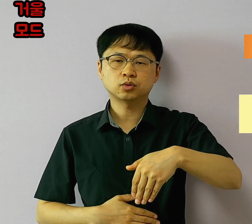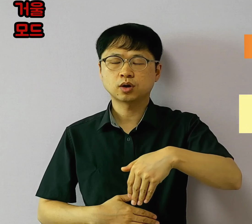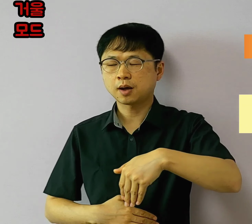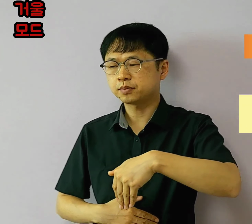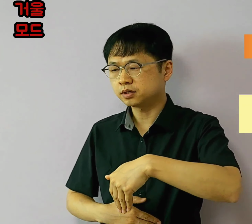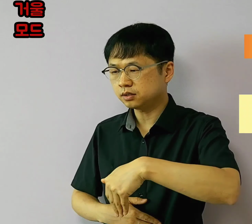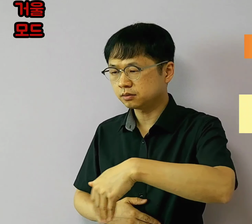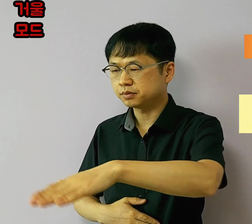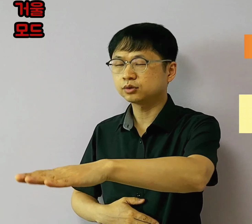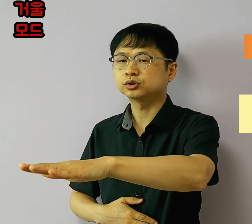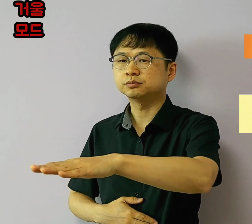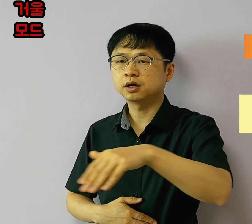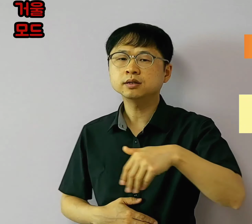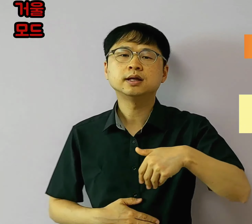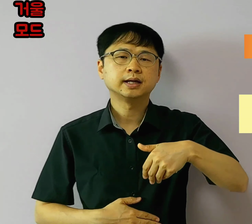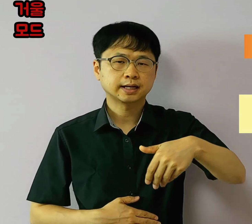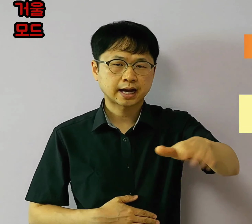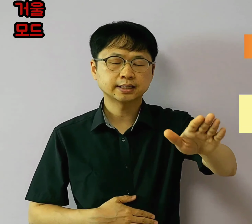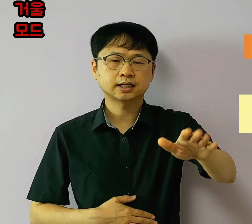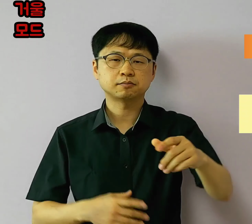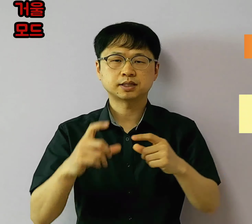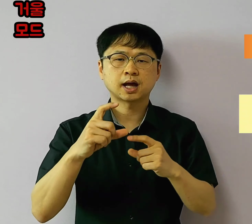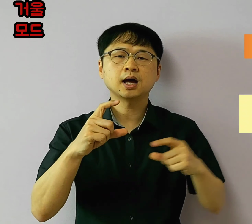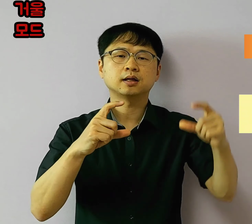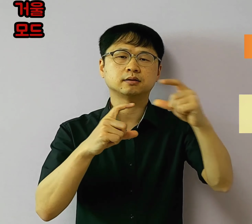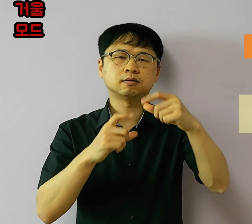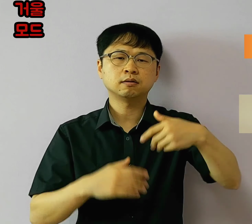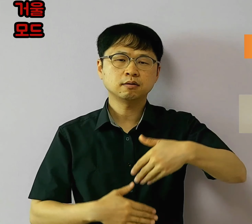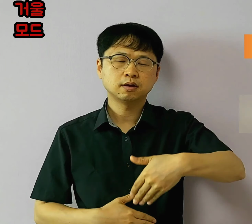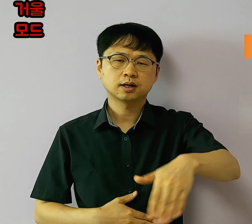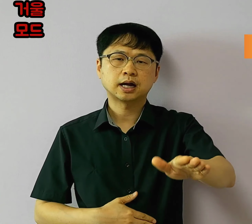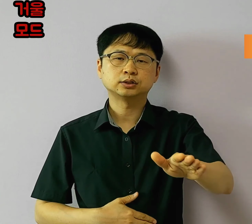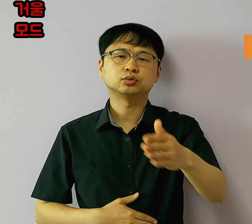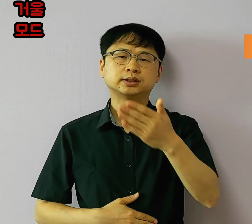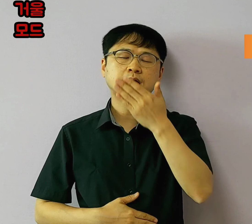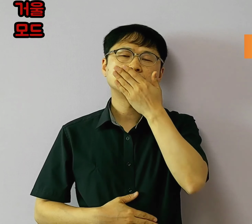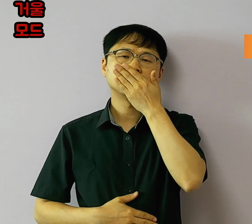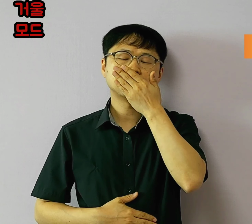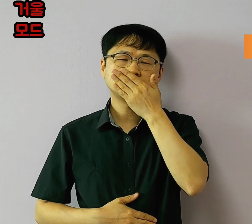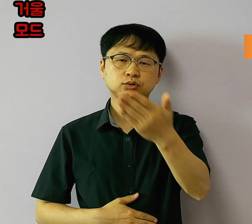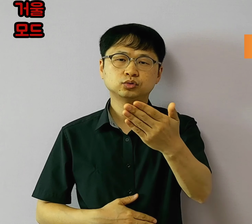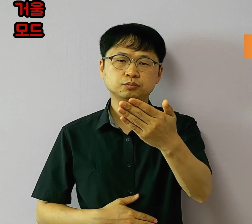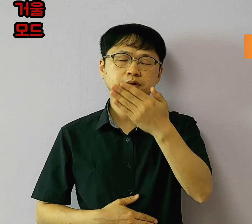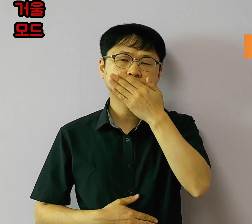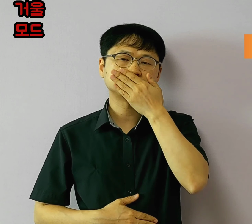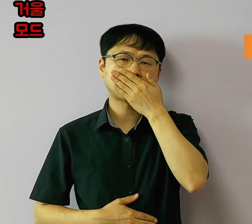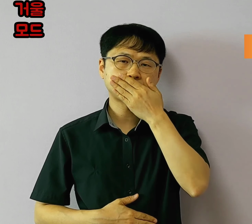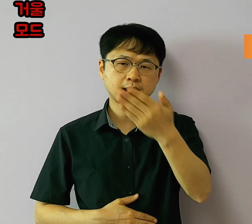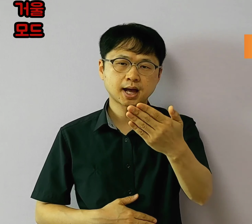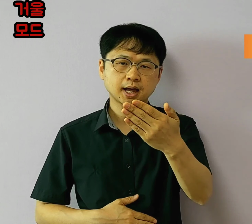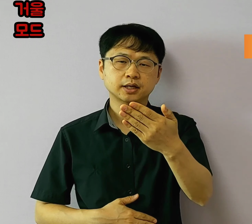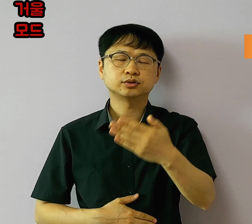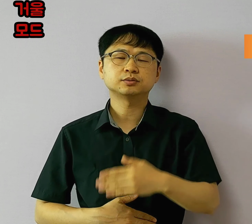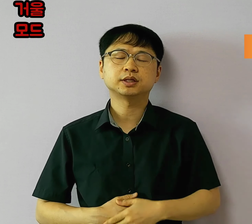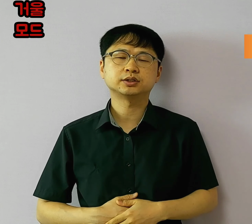손등으로 앞을 밀어주시면 가다가 됩니다. 더 갈 수 있다. 뭐 할 수는 배웠습니다. 파 해주시면